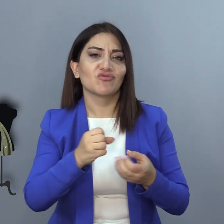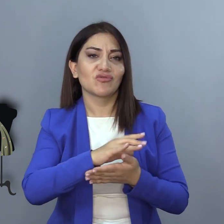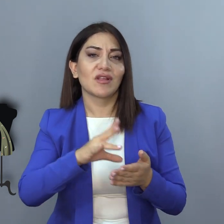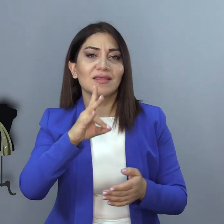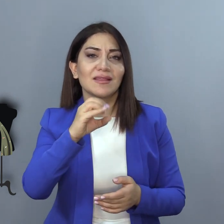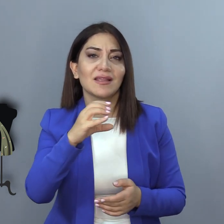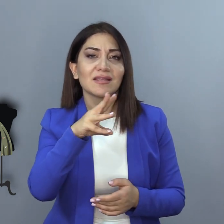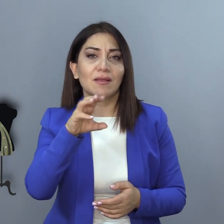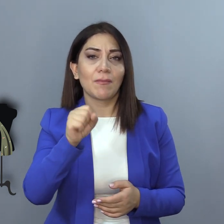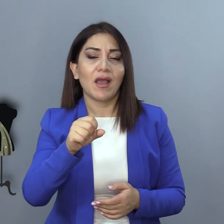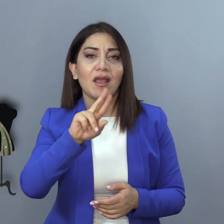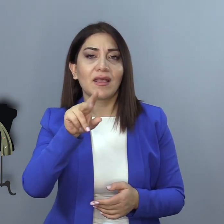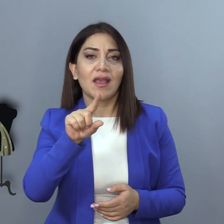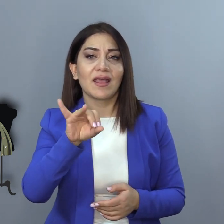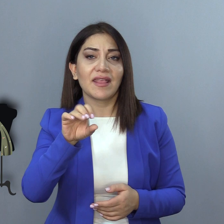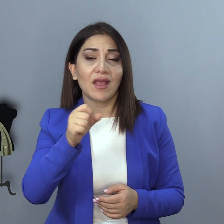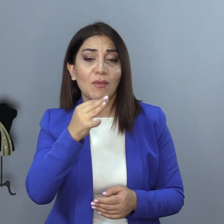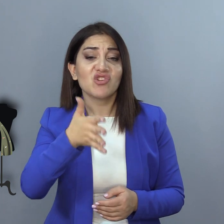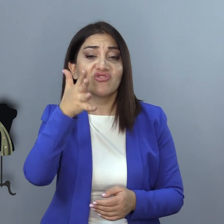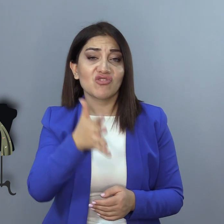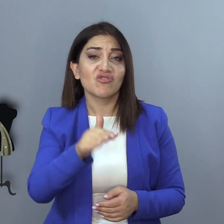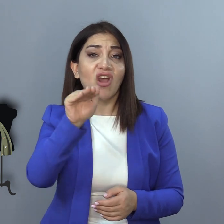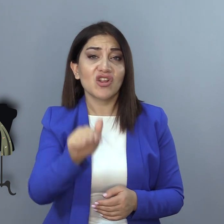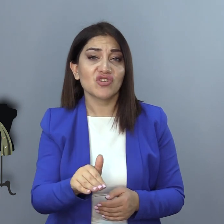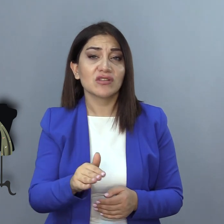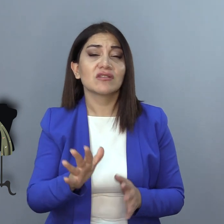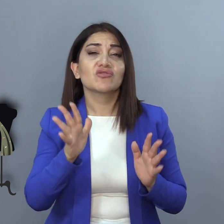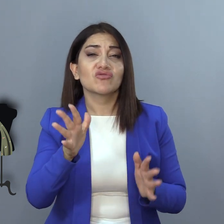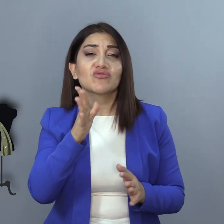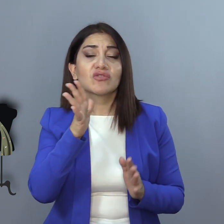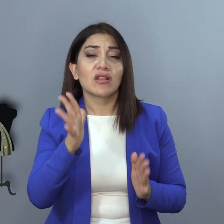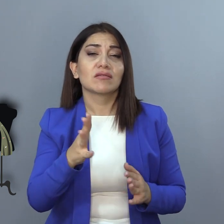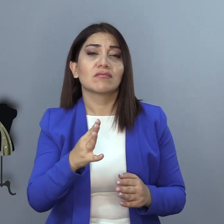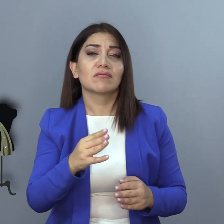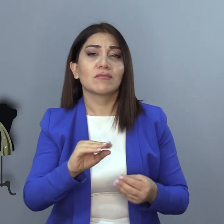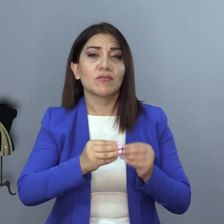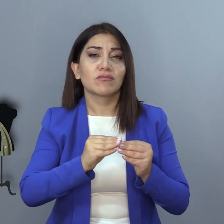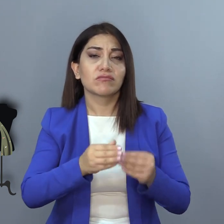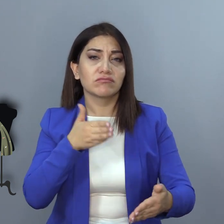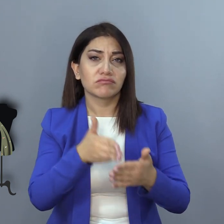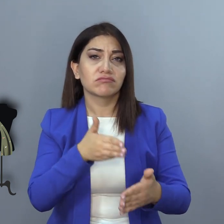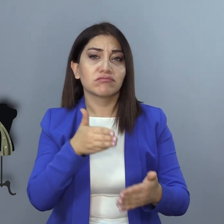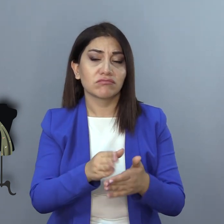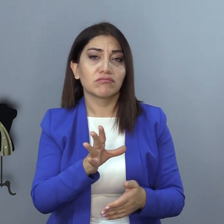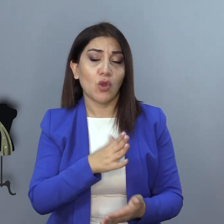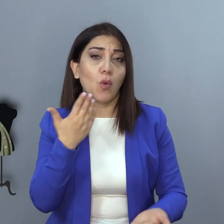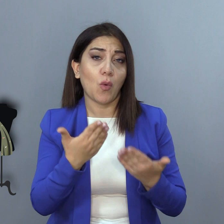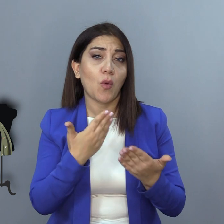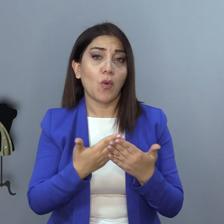գաճաճ է և իր հասուն կյանքի ողջ ընթասկում բախվել է շատերիս համար անհասկանալի խնդիների։ Ըրինակ նա չի